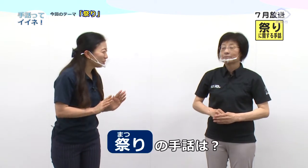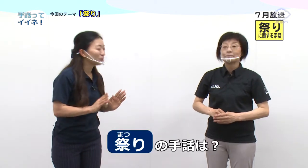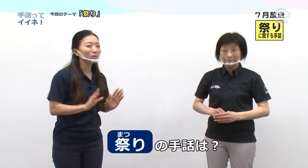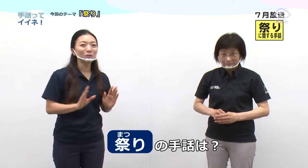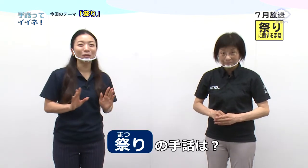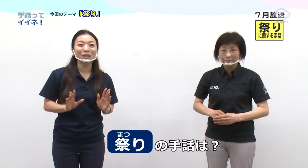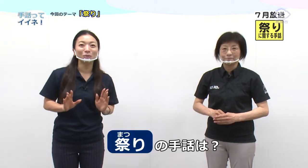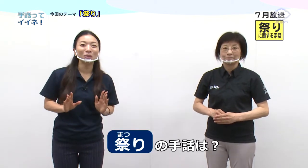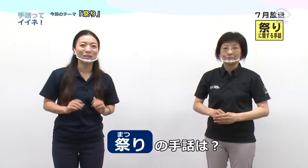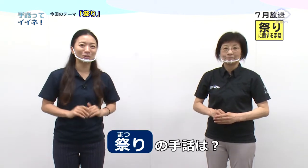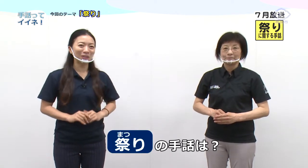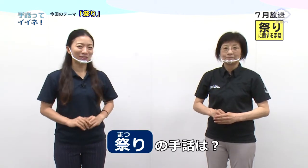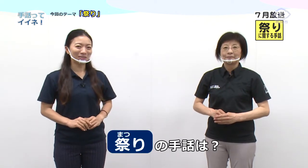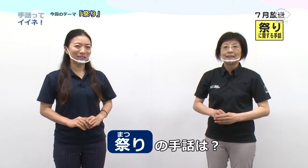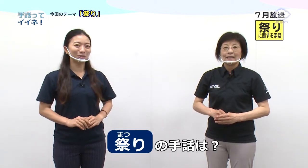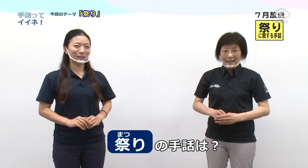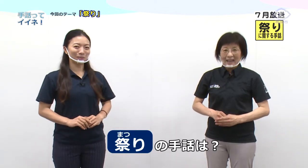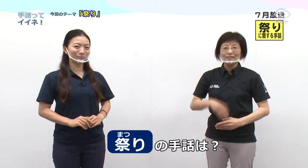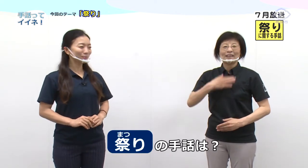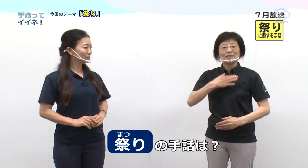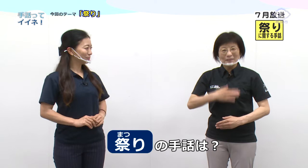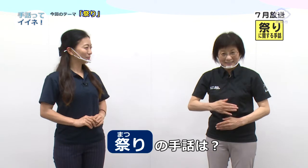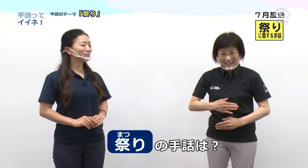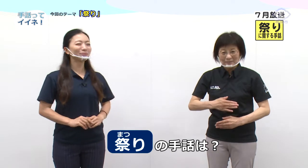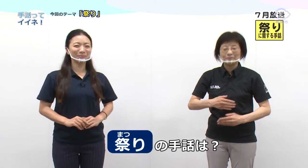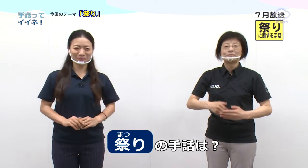この手話はどうやって表現するんでしょうか？ はい、わかりました。